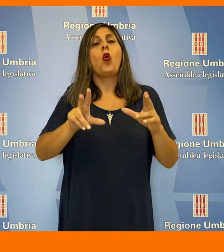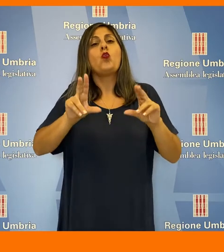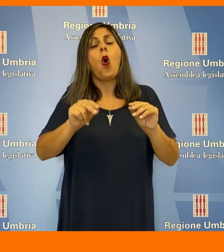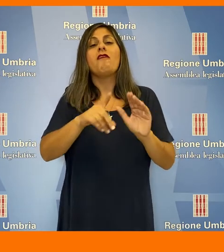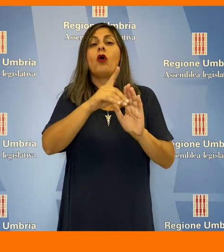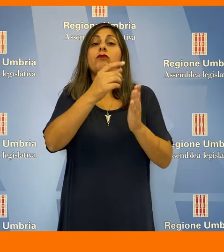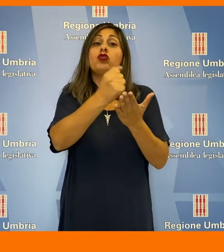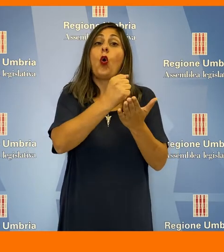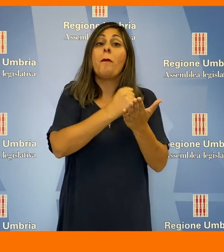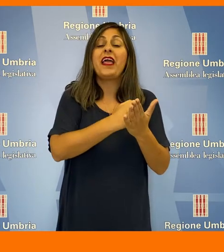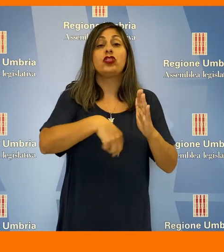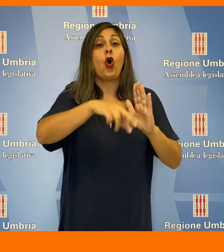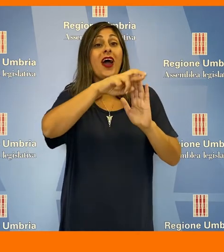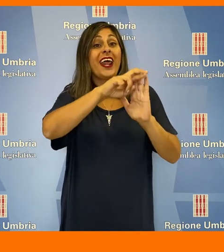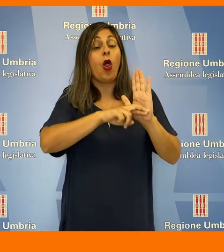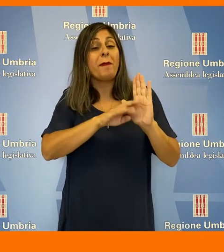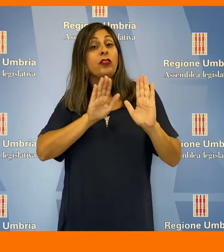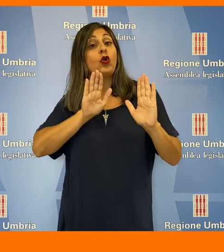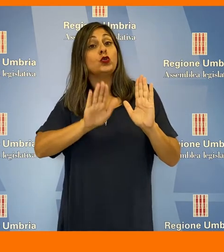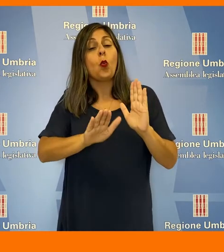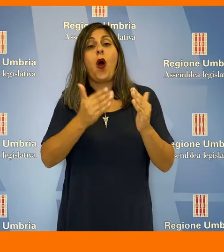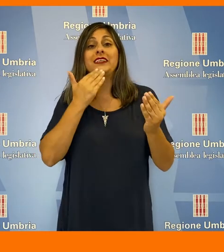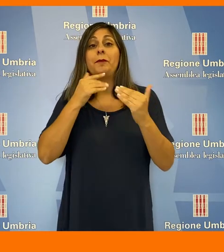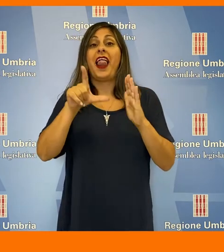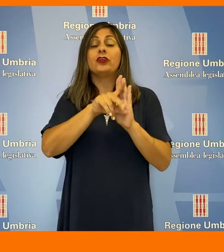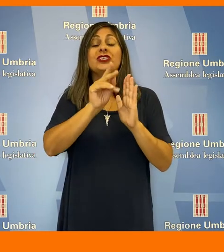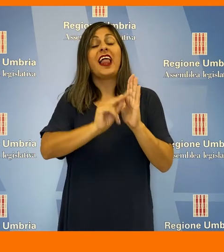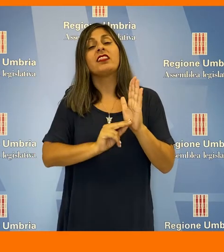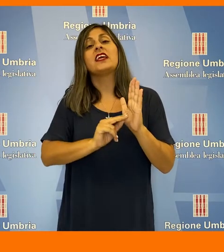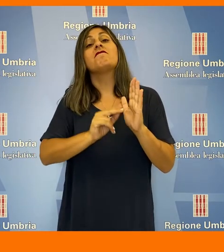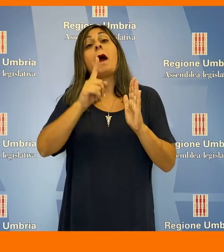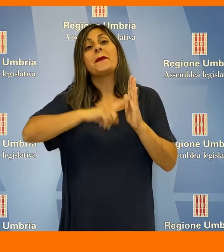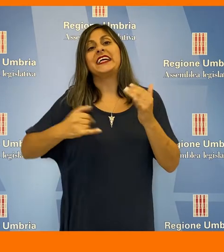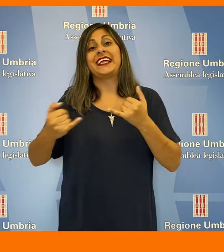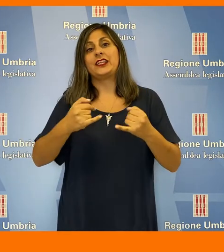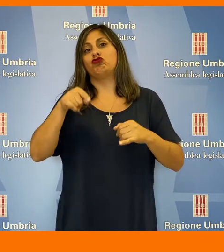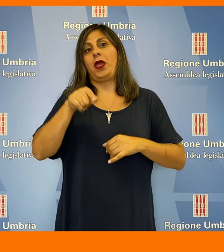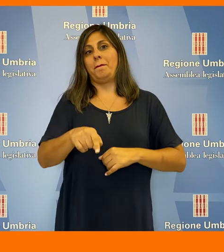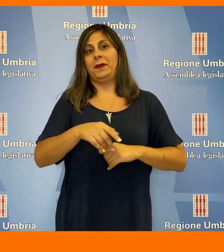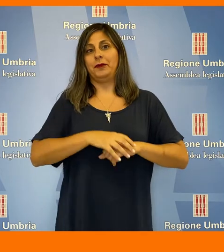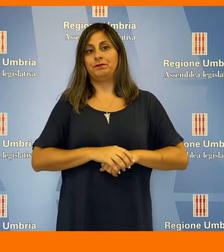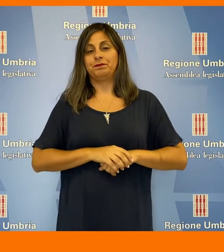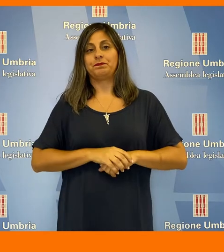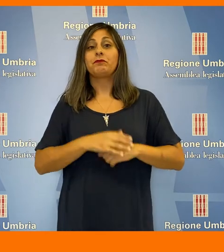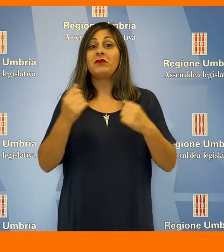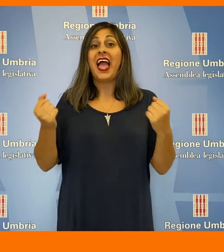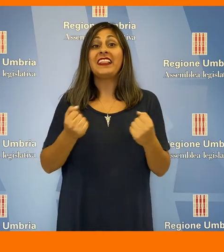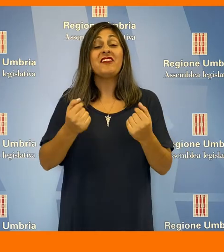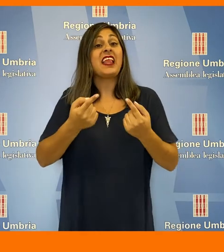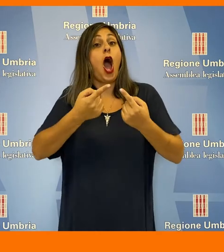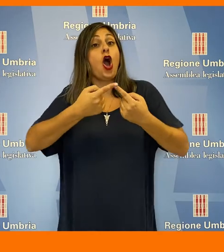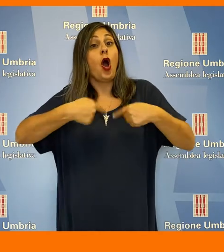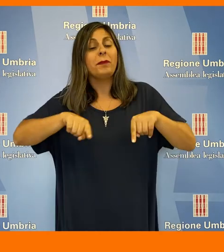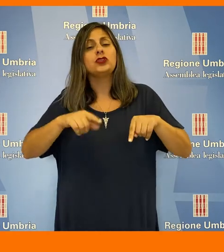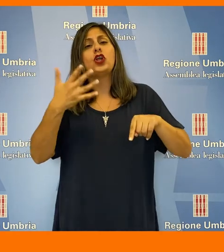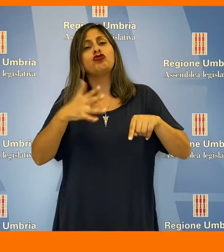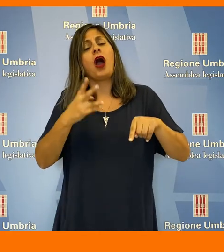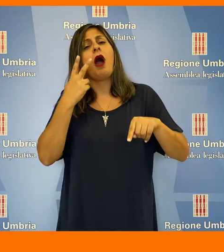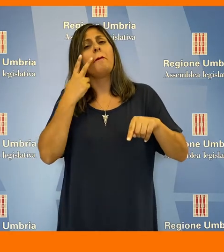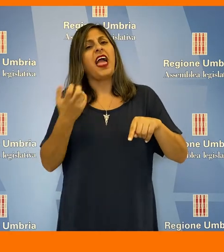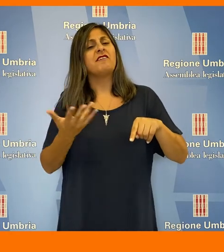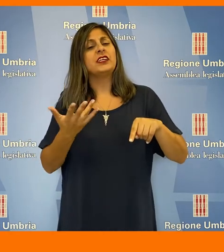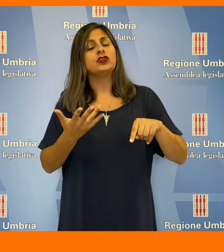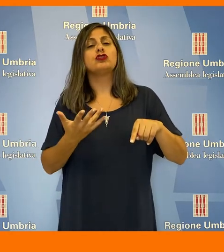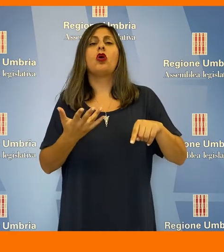documento regolamentare dell'Assemblea Legislativa entro il prossimo mese di dicembre. Per l'attività della Commissione è stata prevista